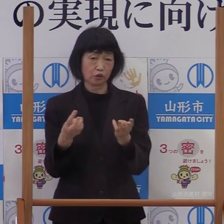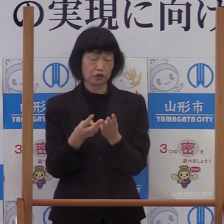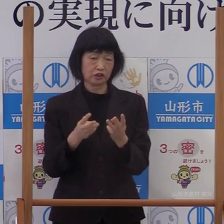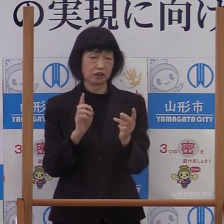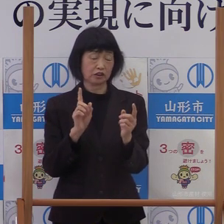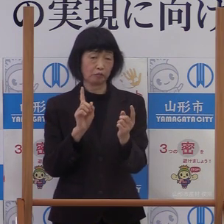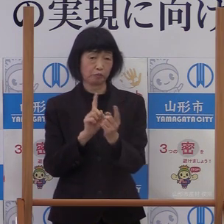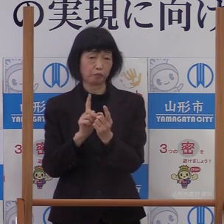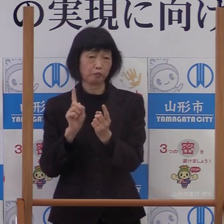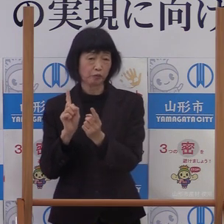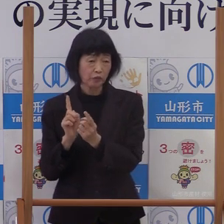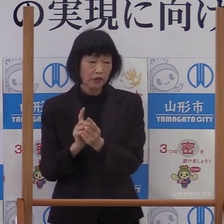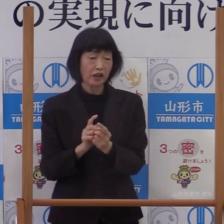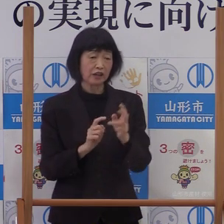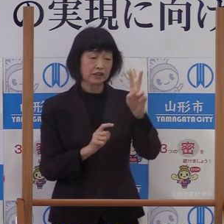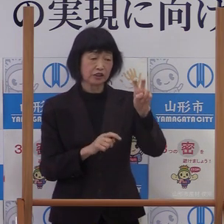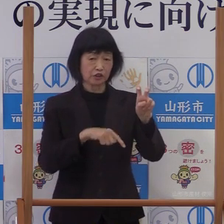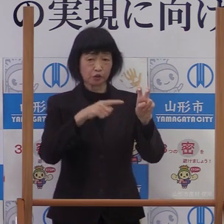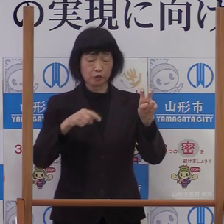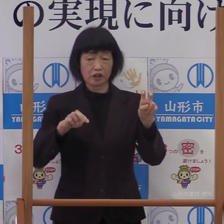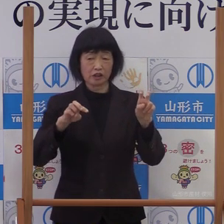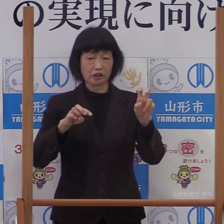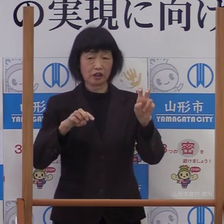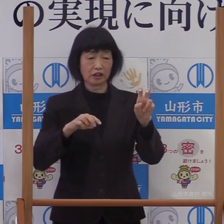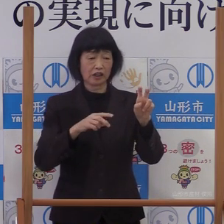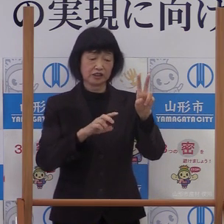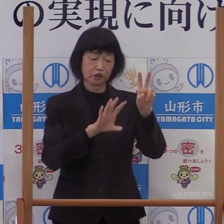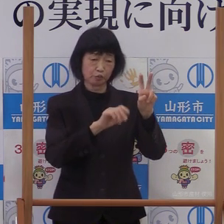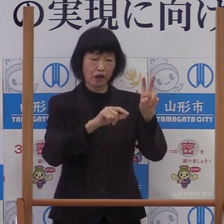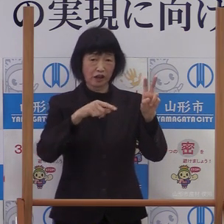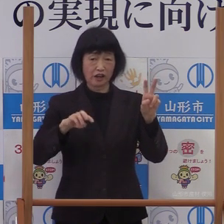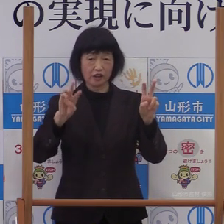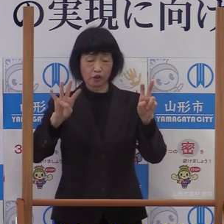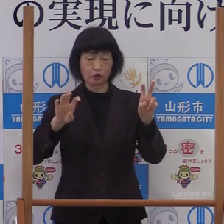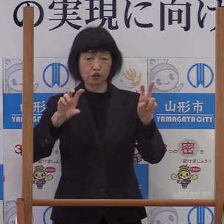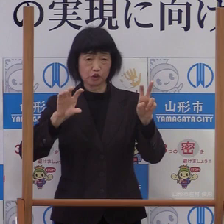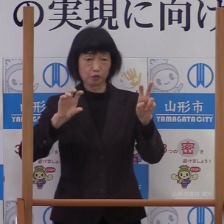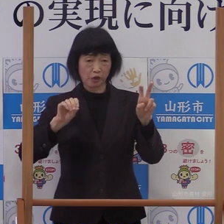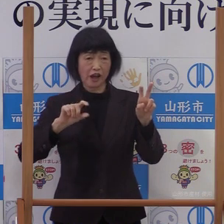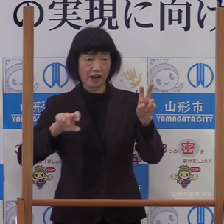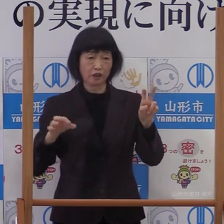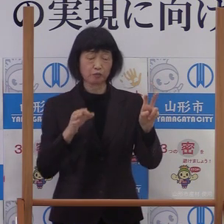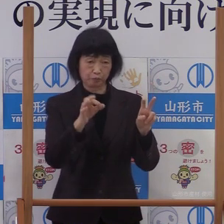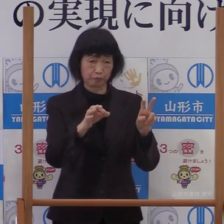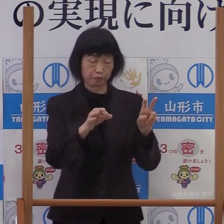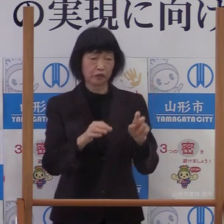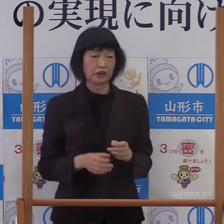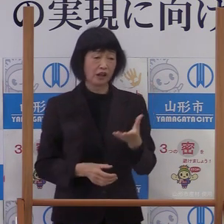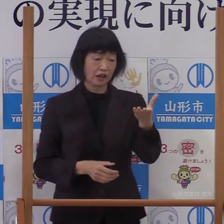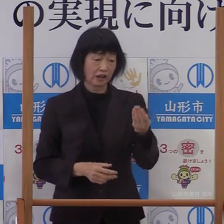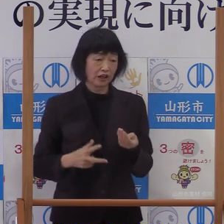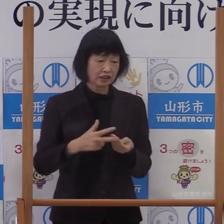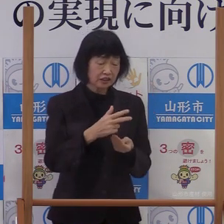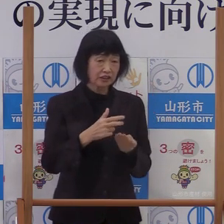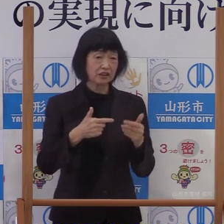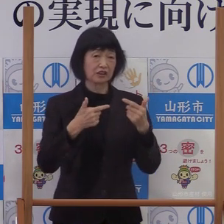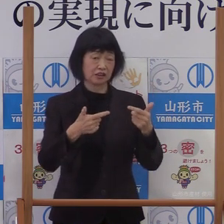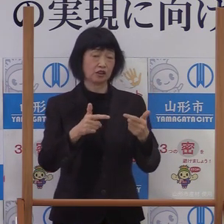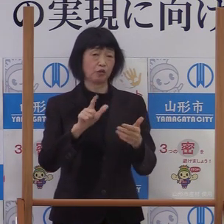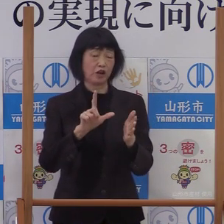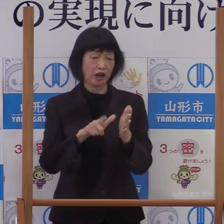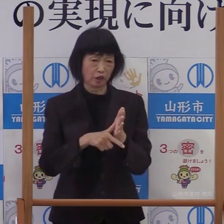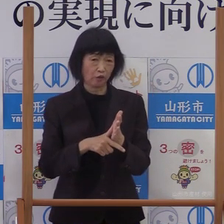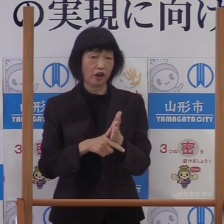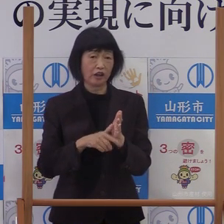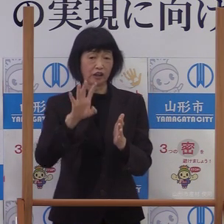から40万円を支給いたします。また貸切バス事業者には40万円を限度として、1営